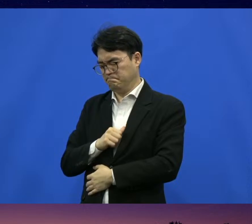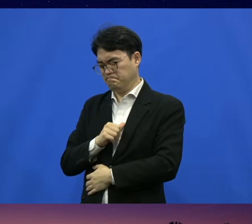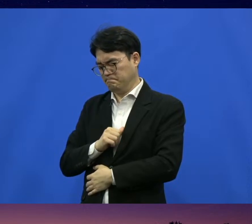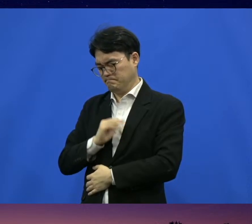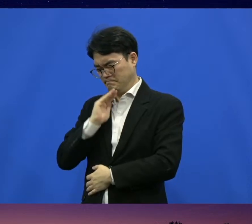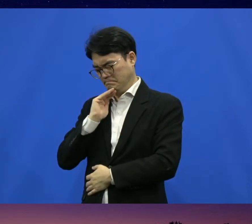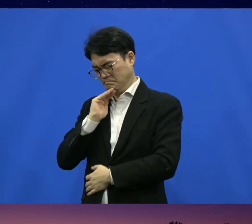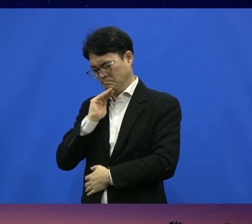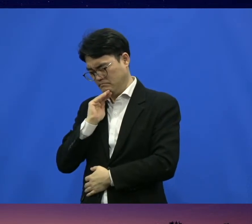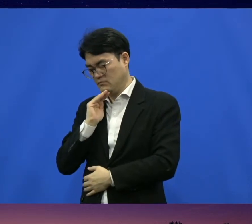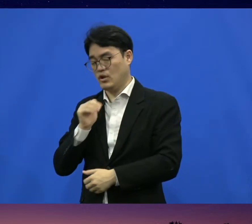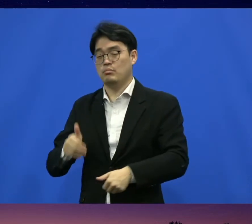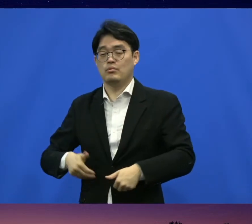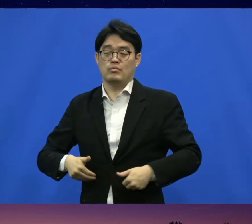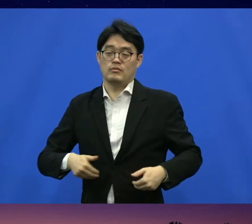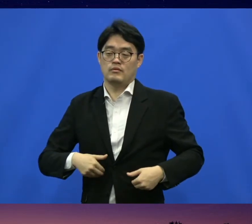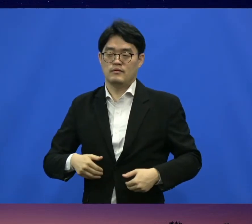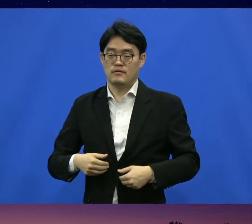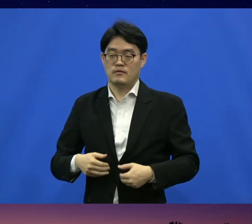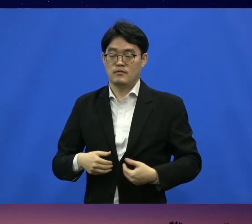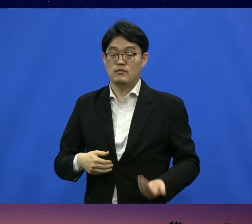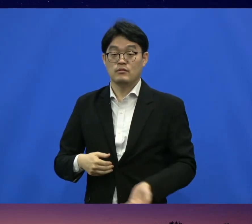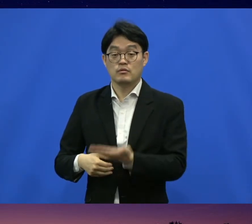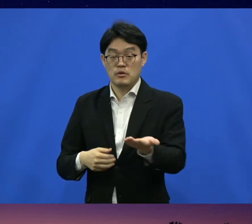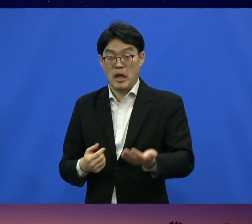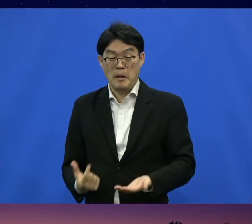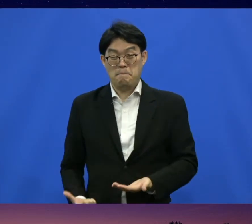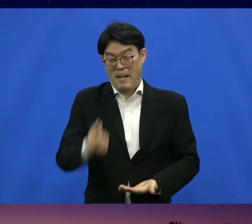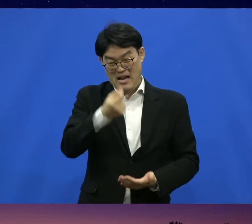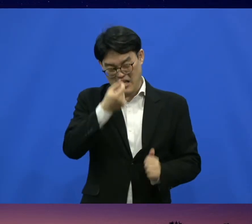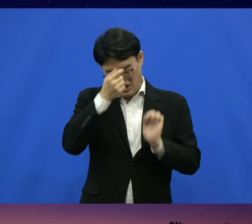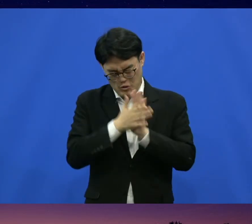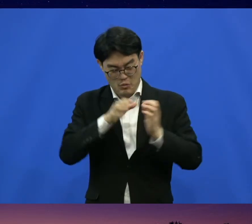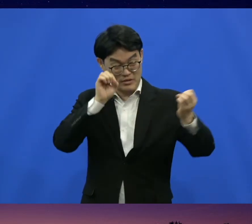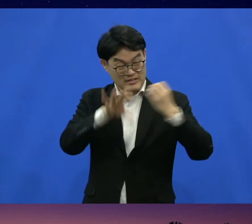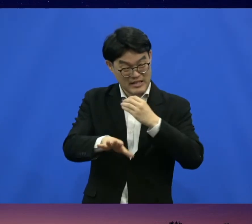빠른 응답을 받는 속성 기도만이 있습니까?